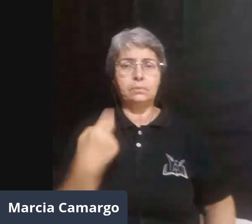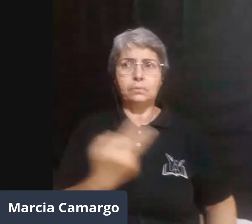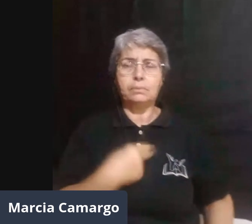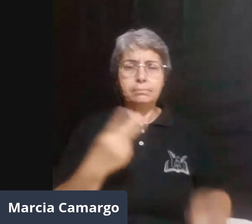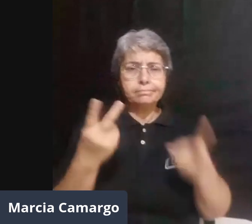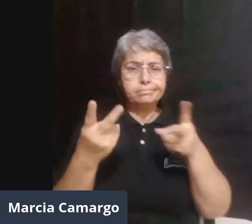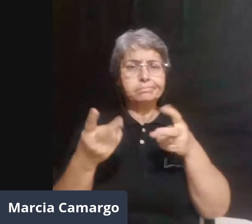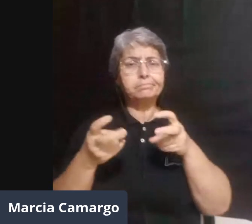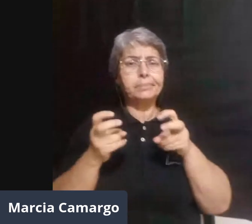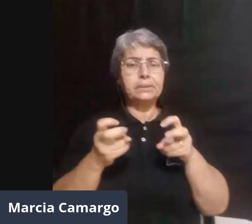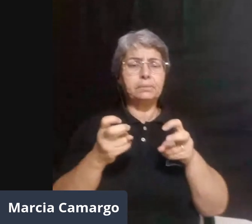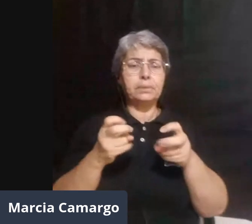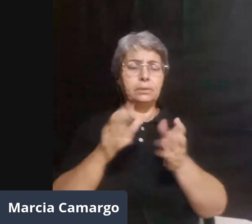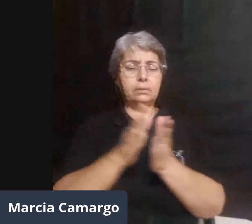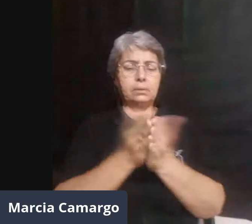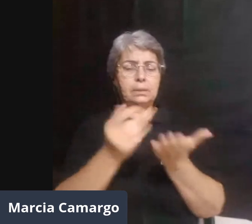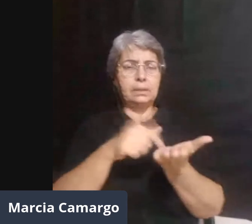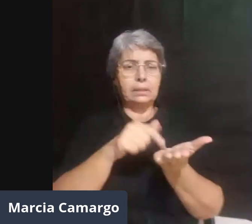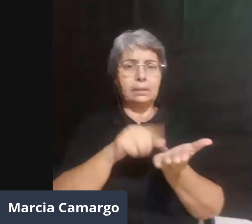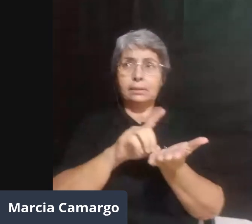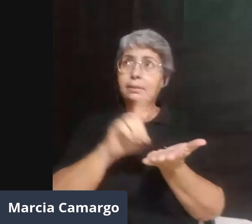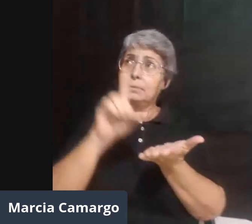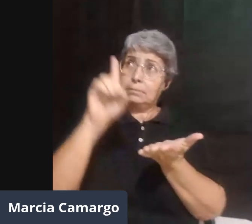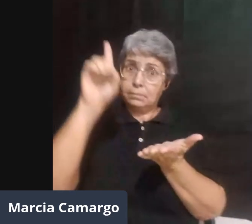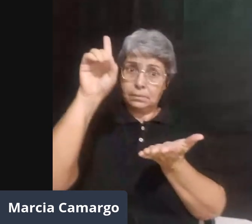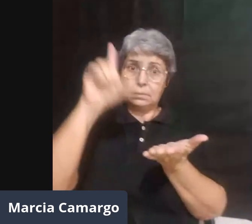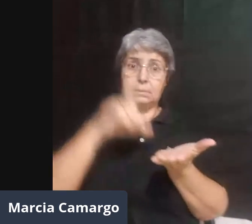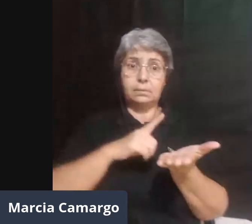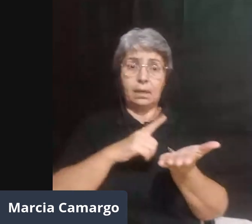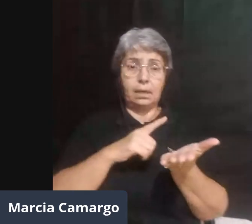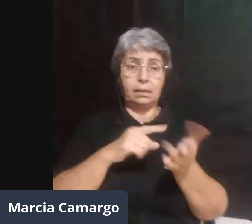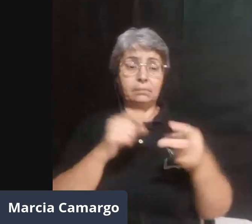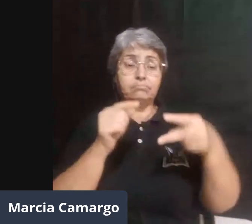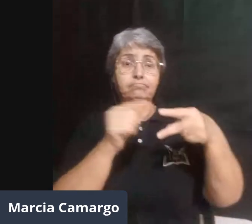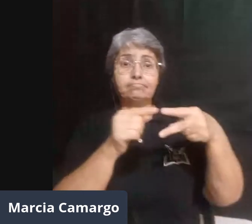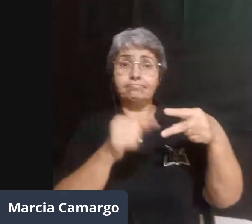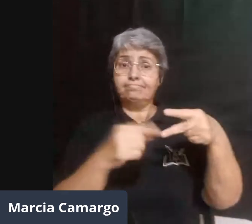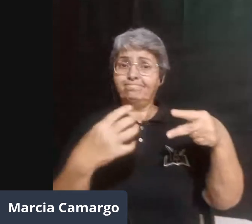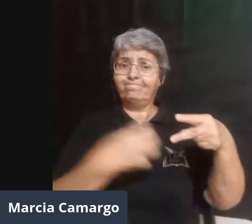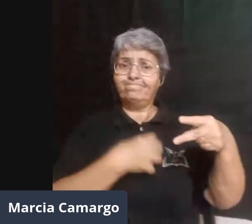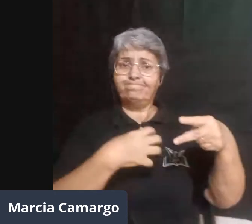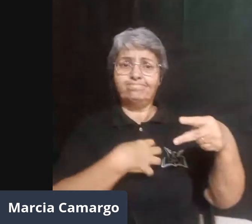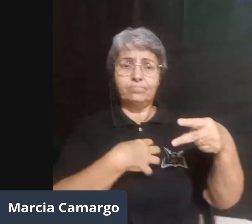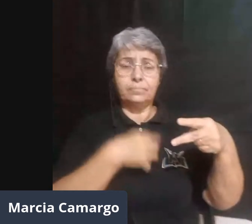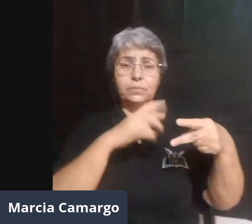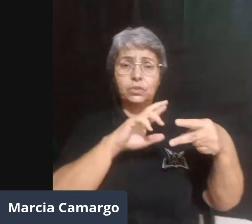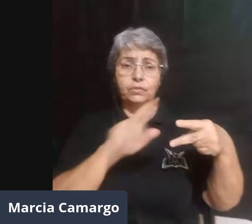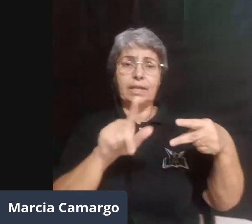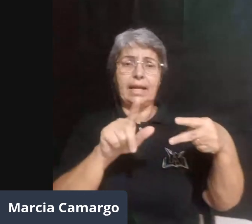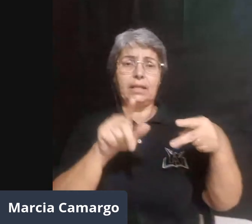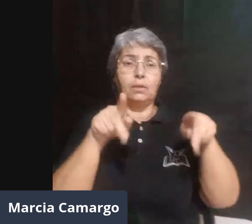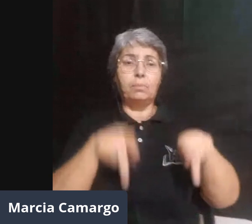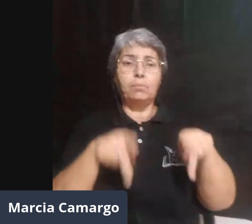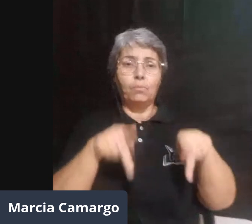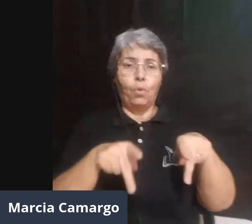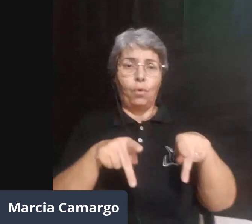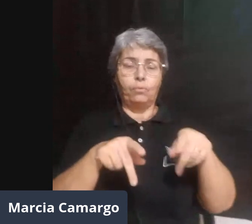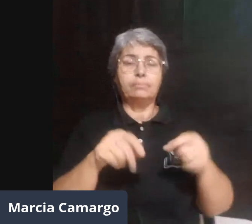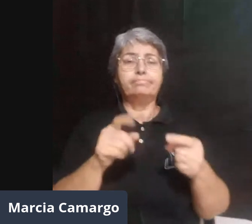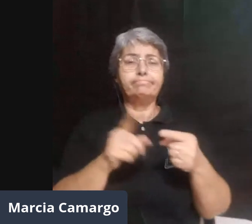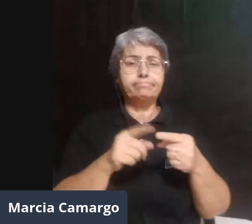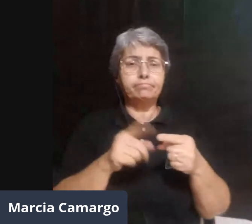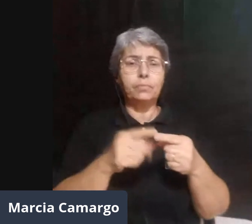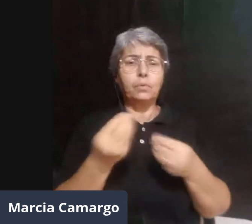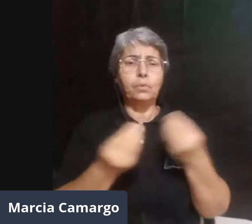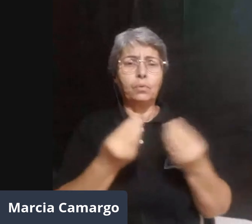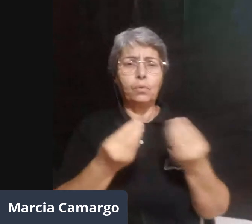nós encontramos na Bíblia, na palavra de Deus, dois tipos de reações diferentes do povo quando eles ouvem a sua própria